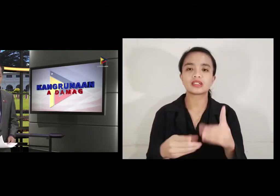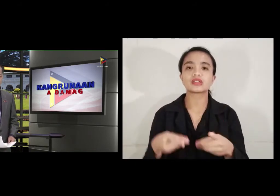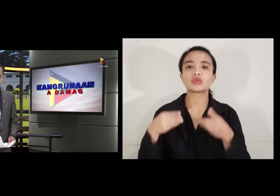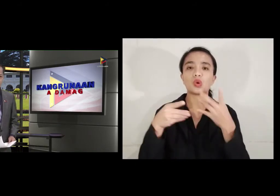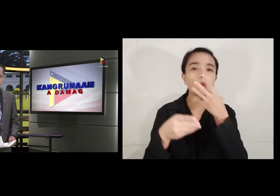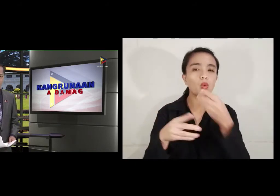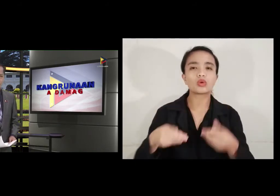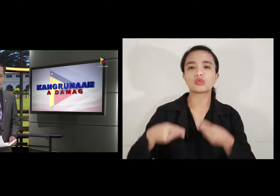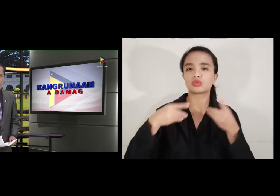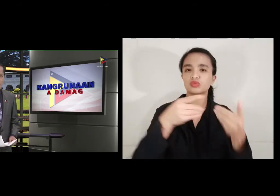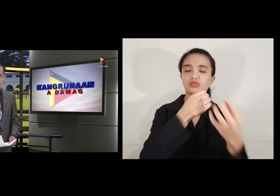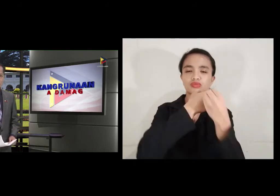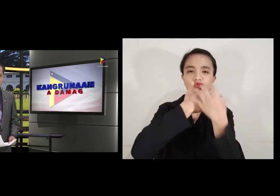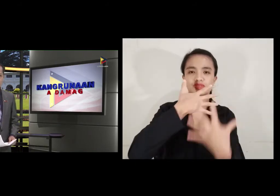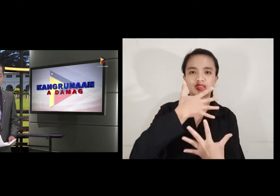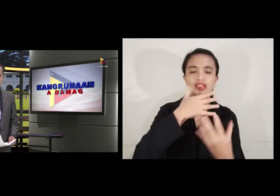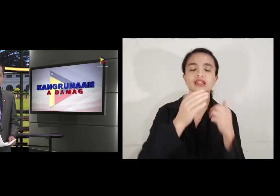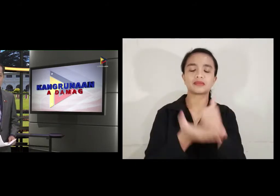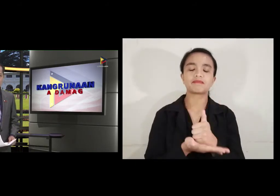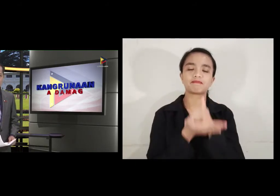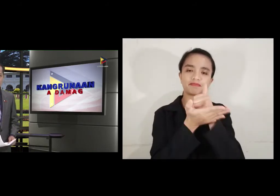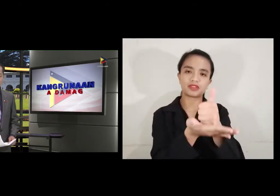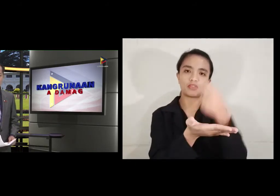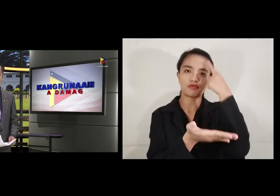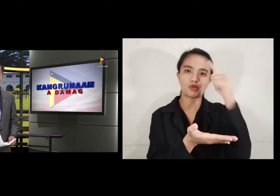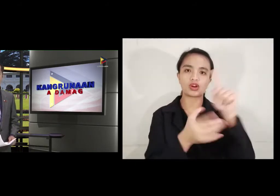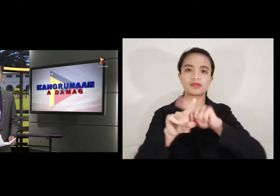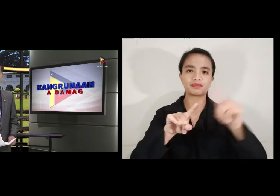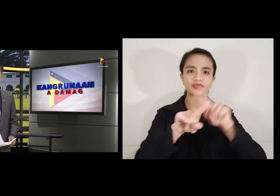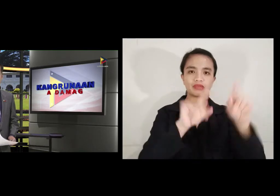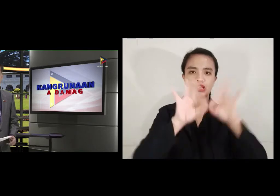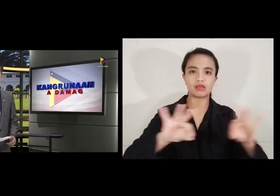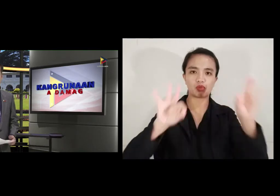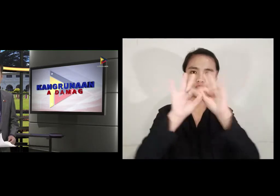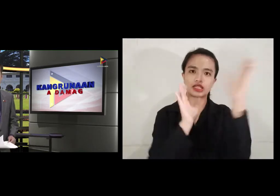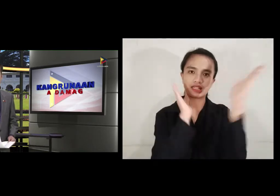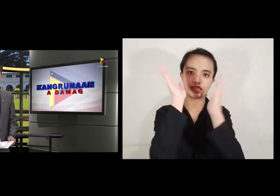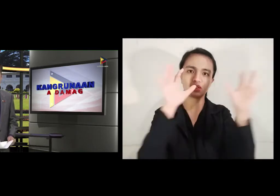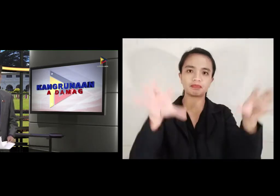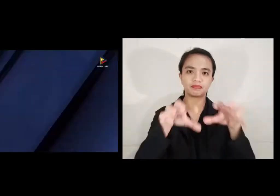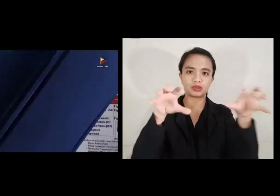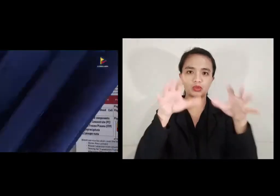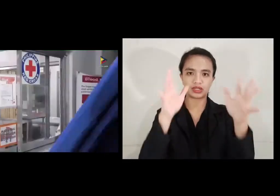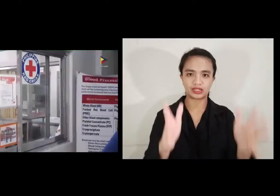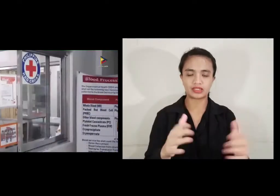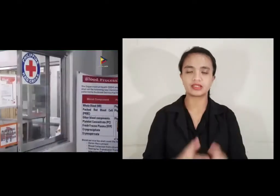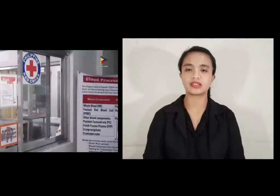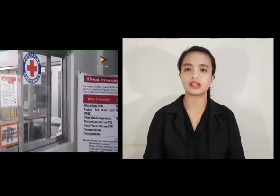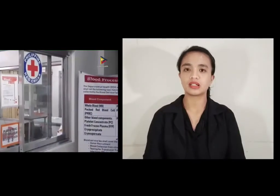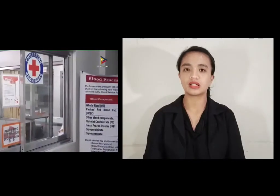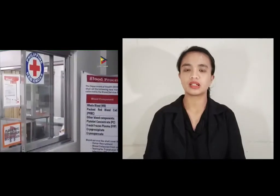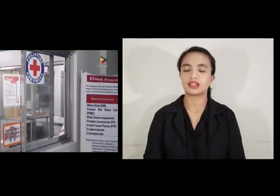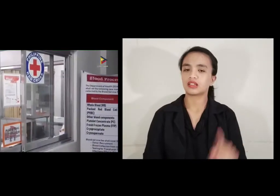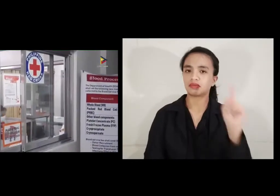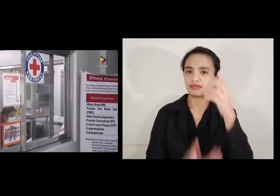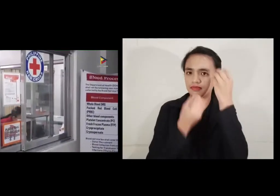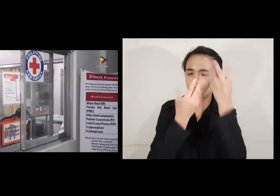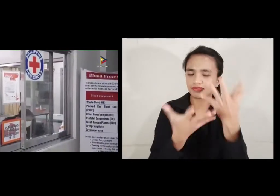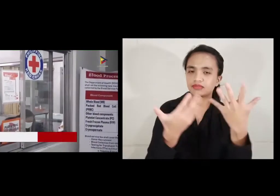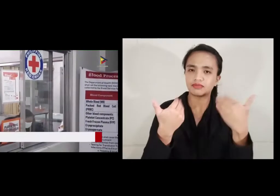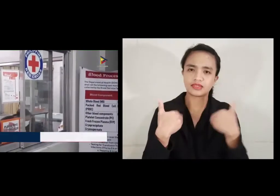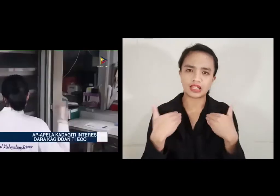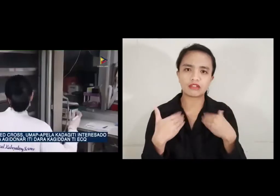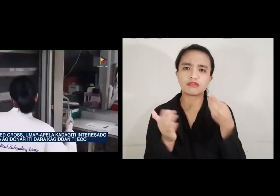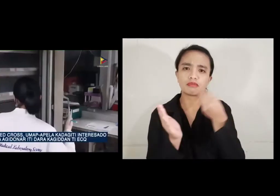iti dara ken paabiso at tulong para kadagiti frontliners. Daytoy man ti report. Tapno may panamnama nga